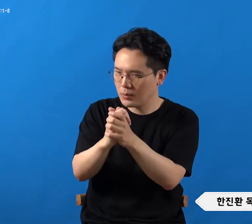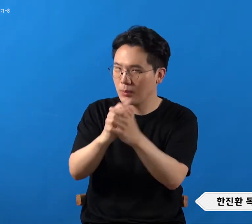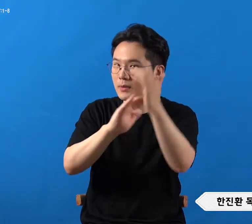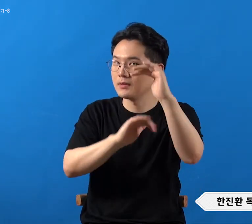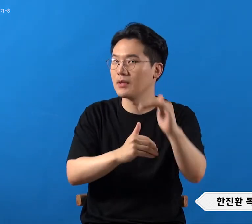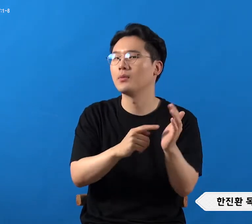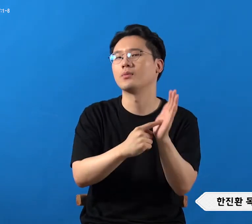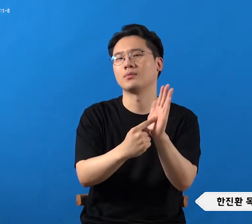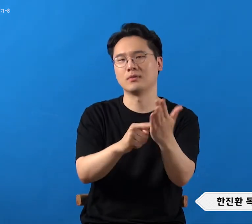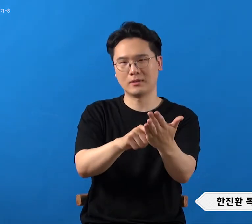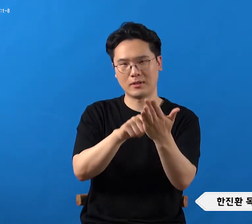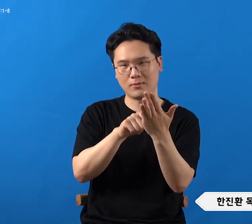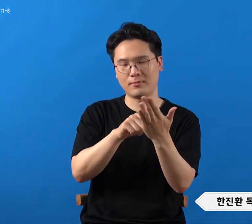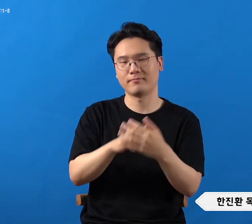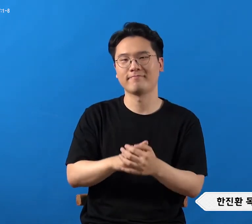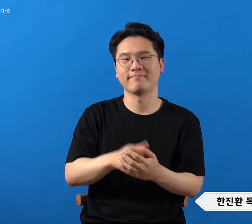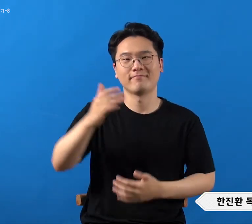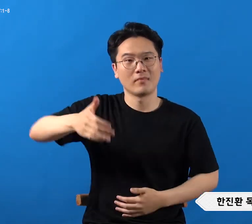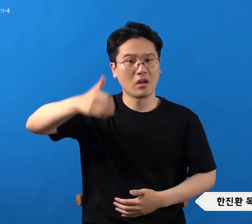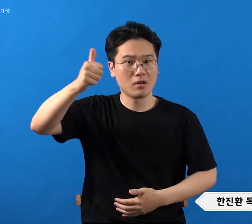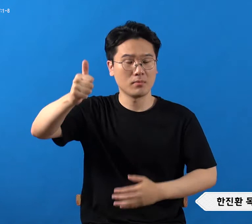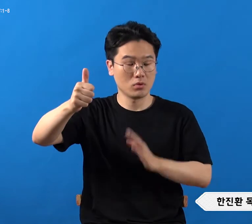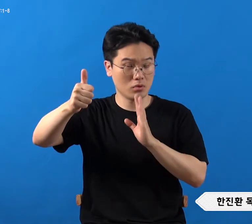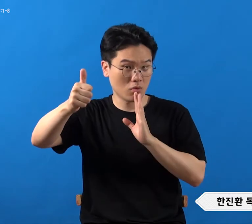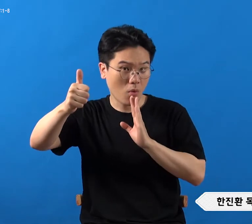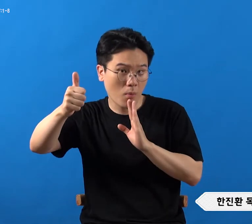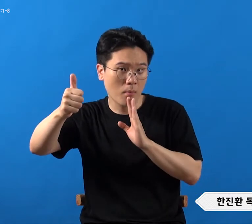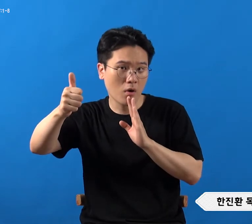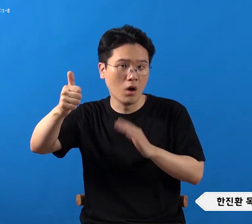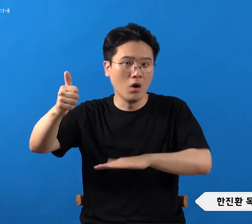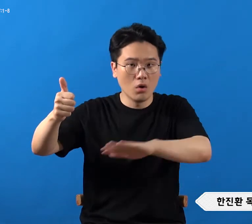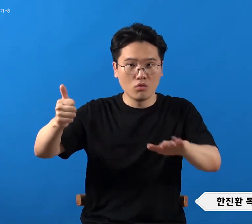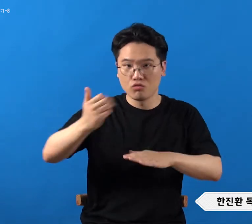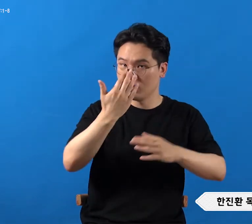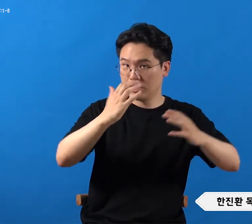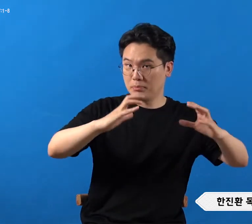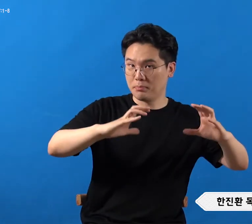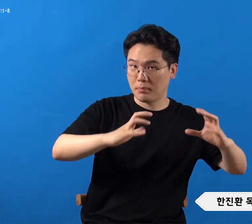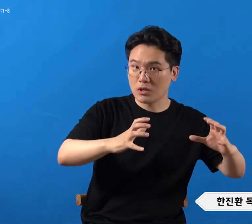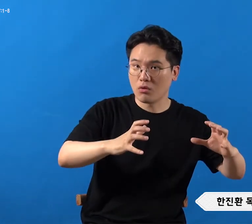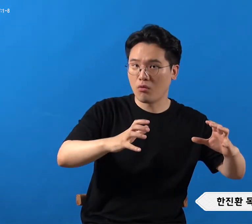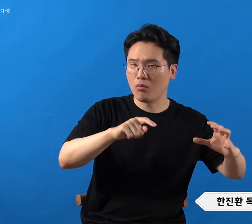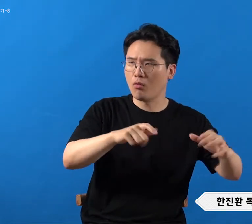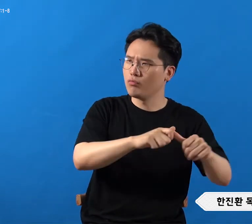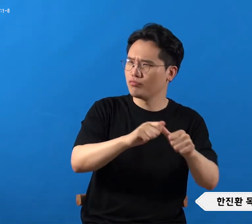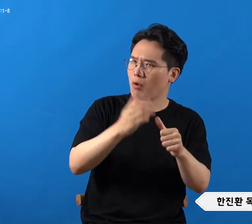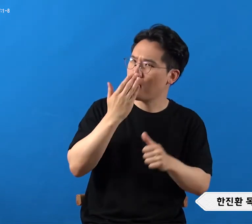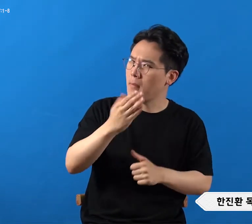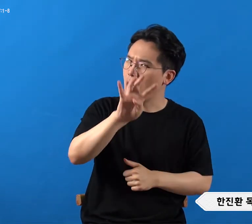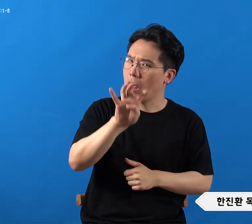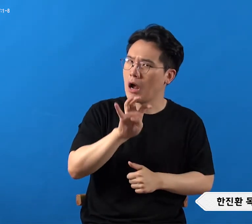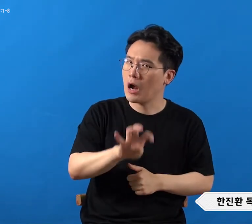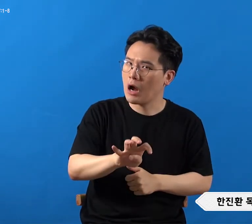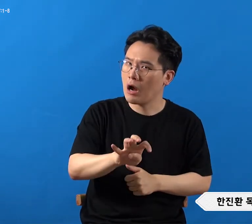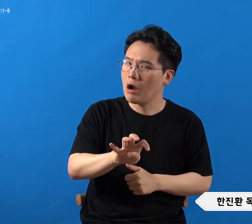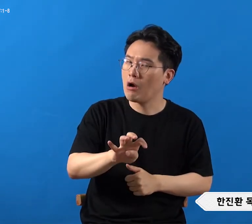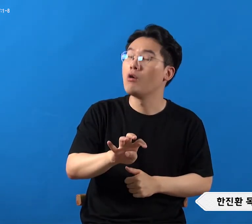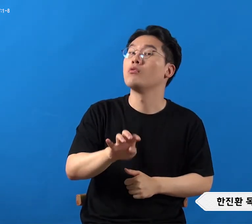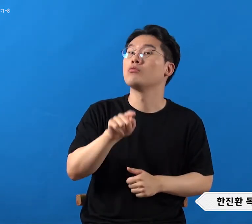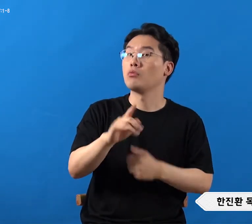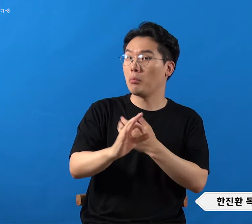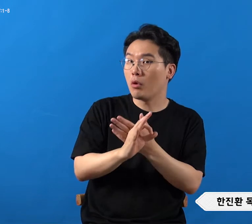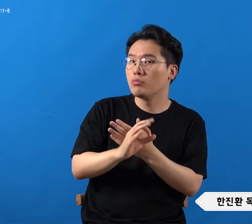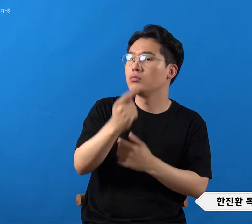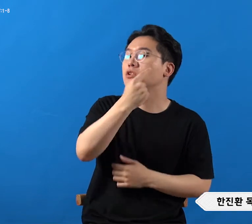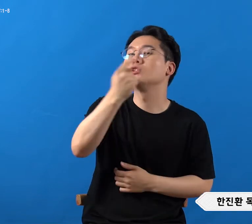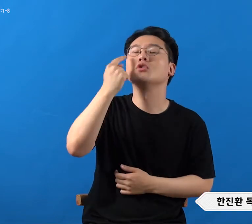합니다. 하나님이 정말로 우리 백성을 구원하실 수 있는 능력이 많은 분이라면 그 증거를 좀